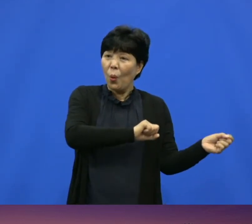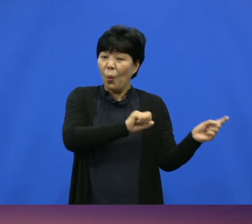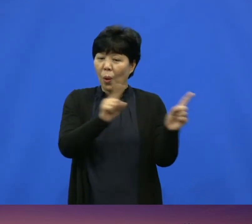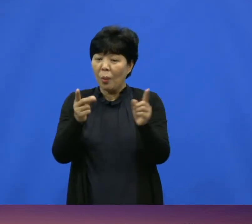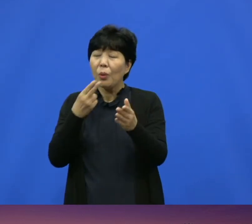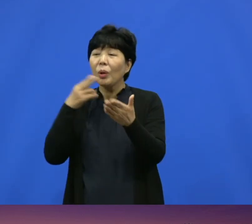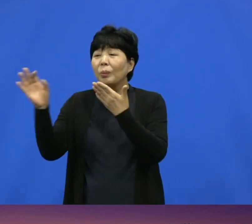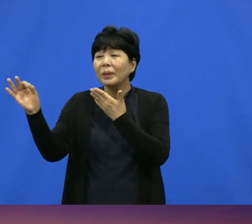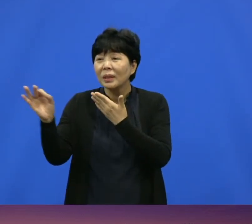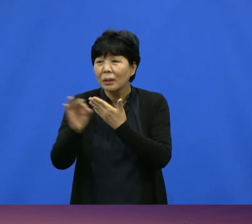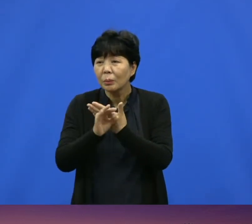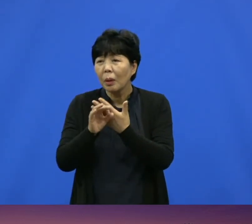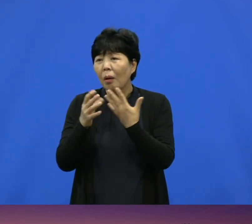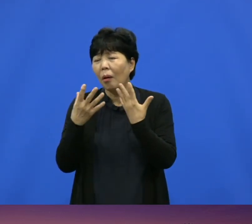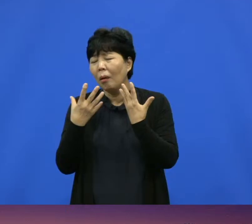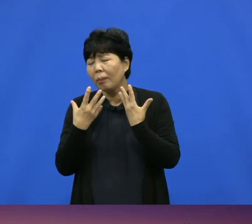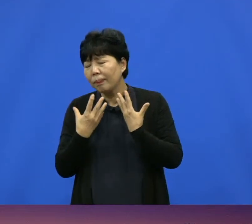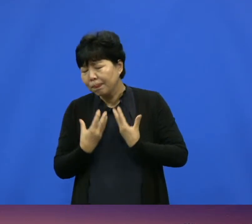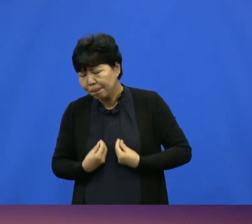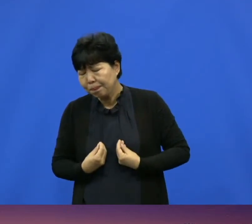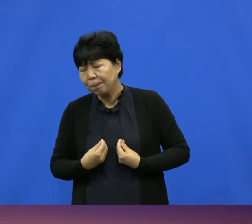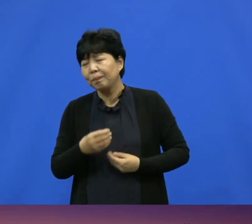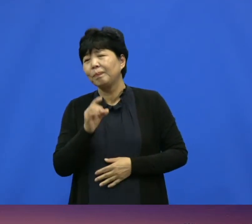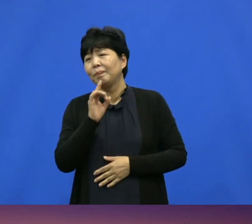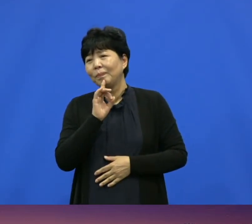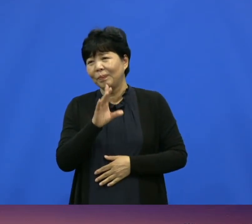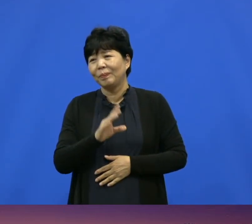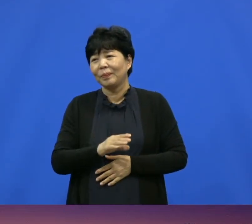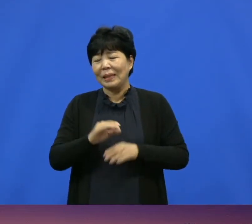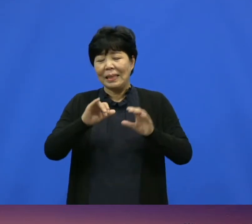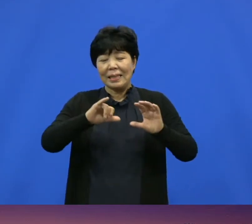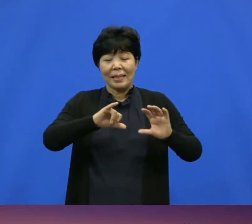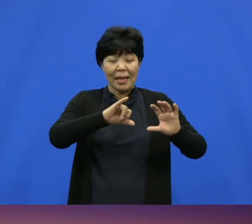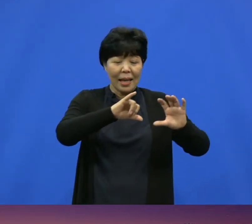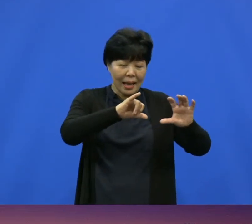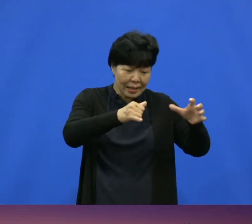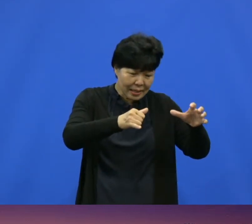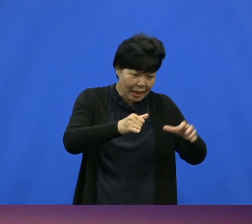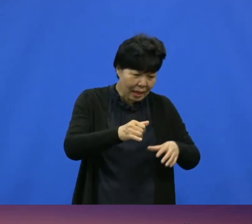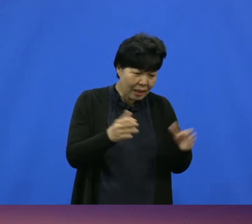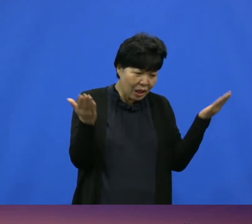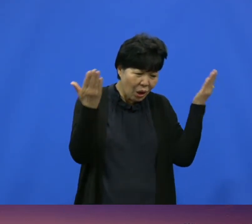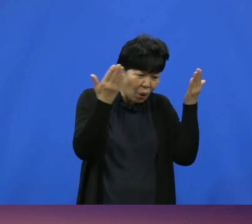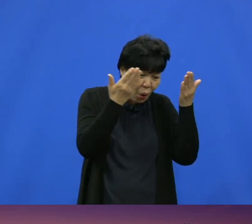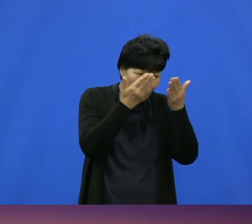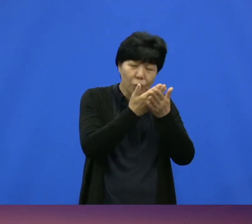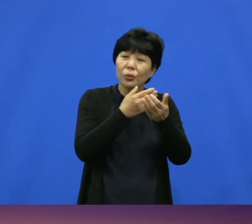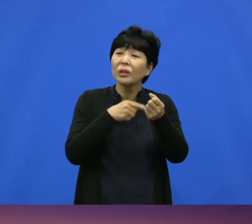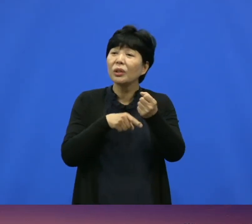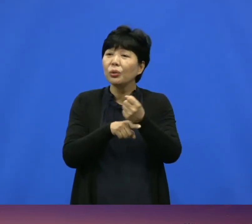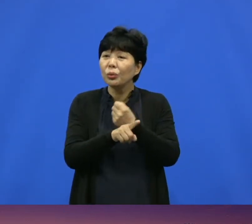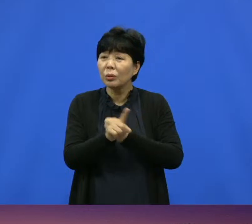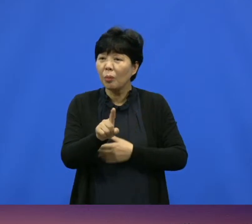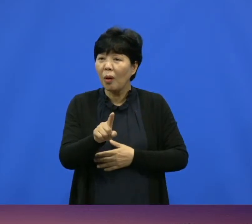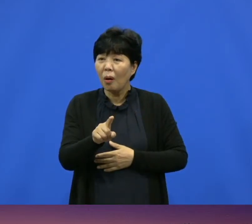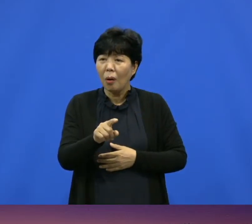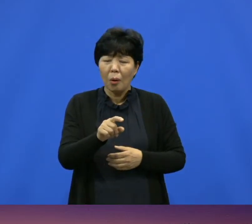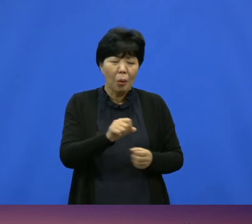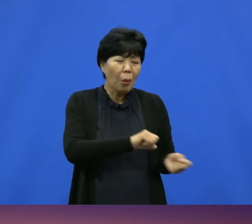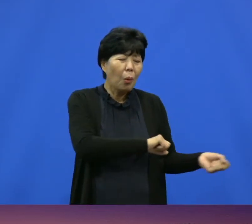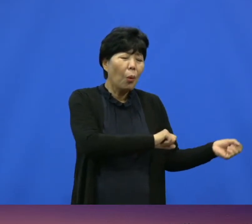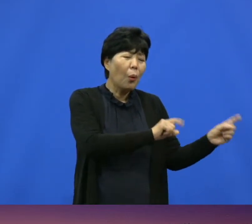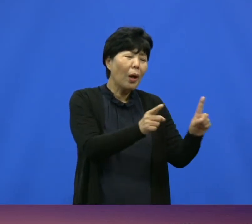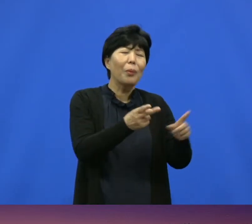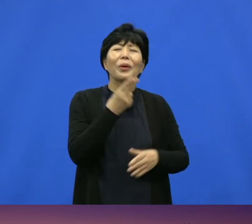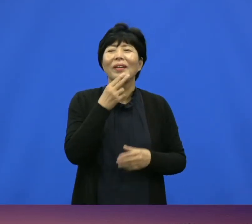여러분, 절망이죠. 여러분, 세상이 어두운 이유는 뭘까요? 세상은 회복의 스토리가 없어요. 끝이면